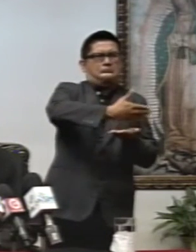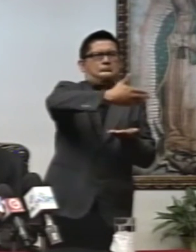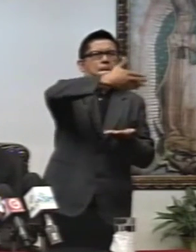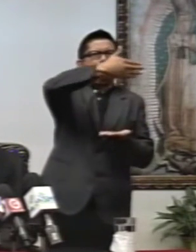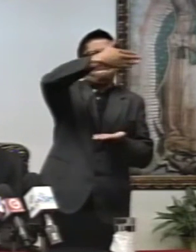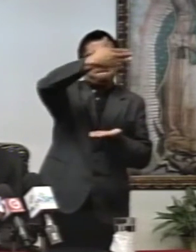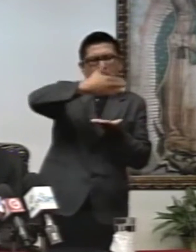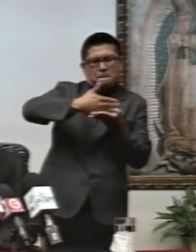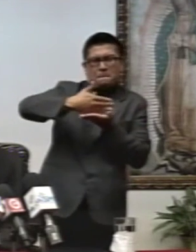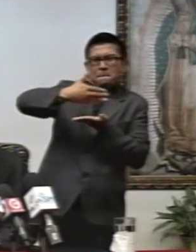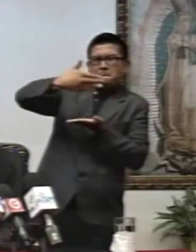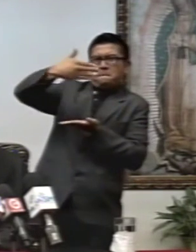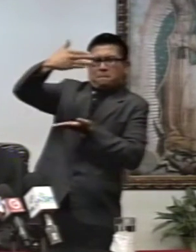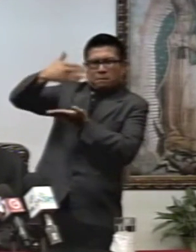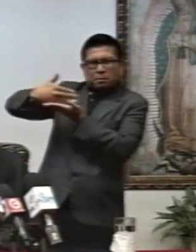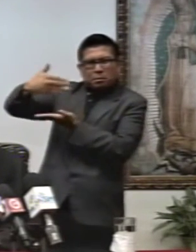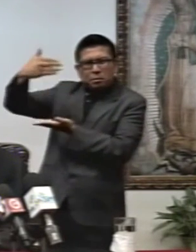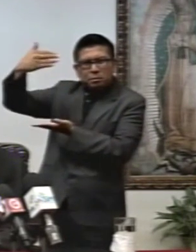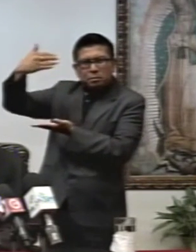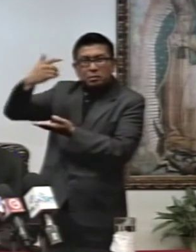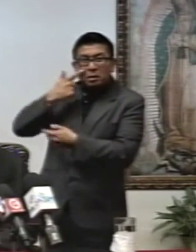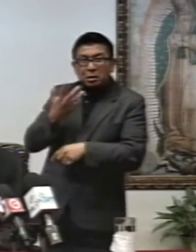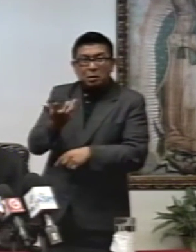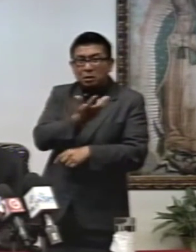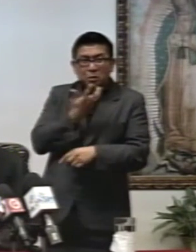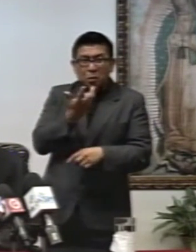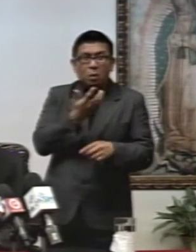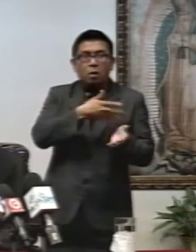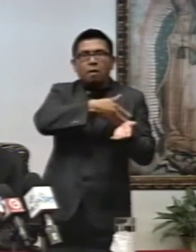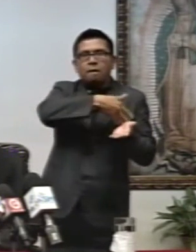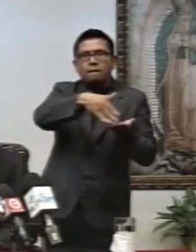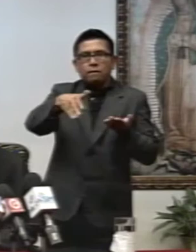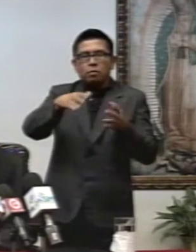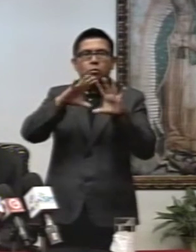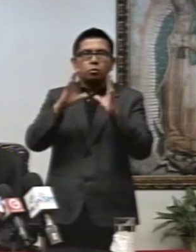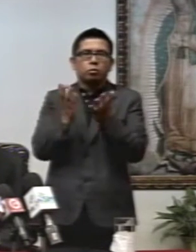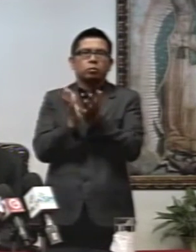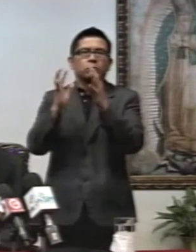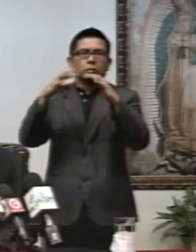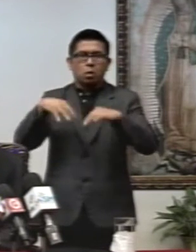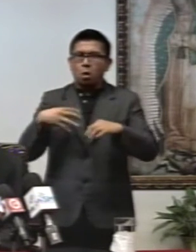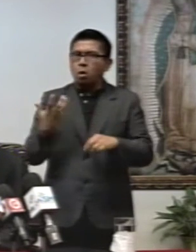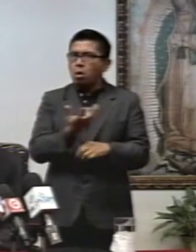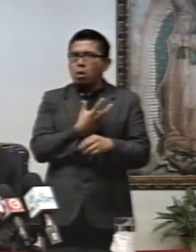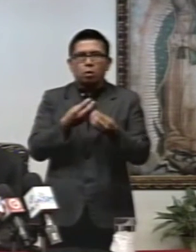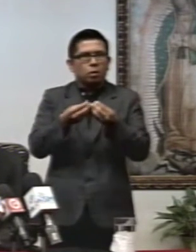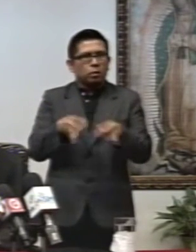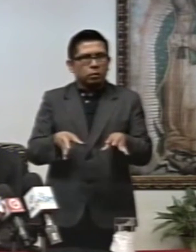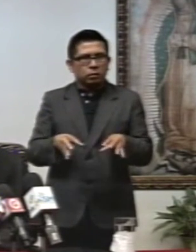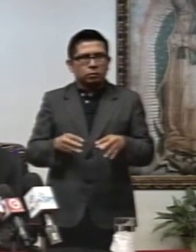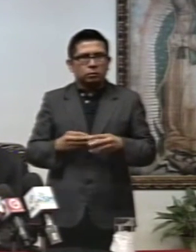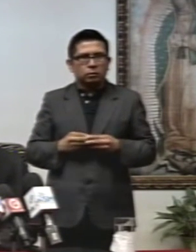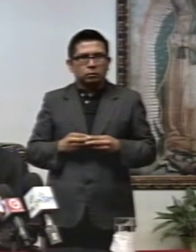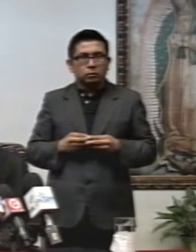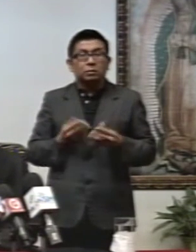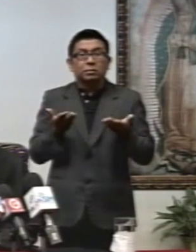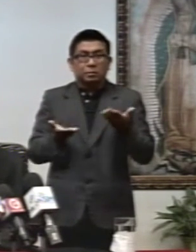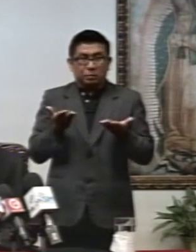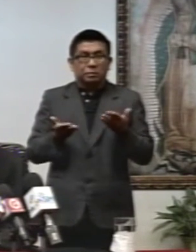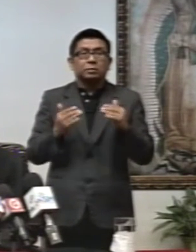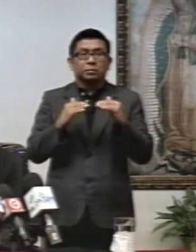los migrantes, va a perder el mundo, perdemos todos, y va a